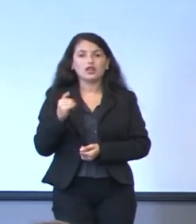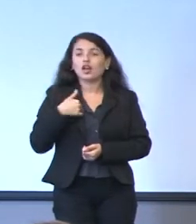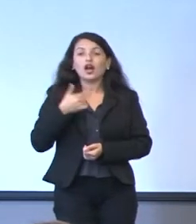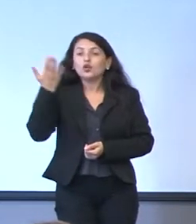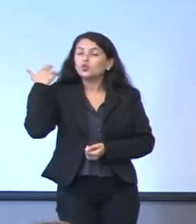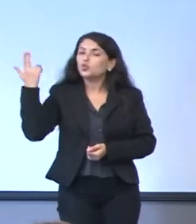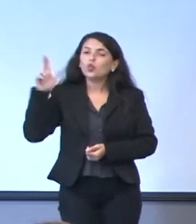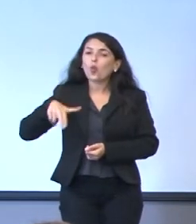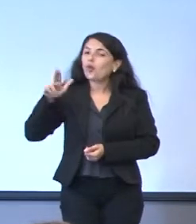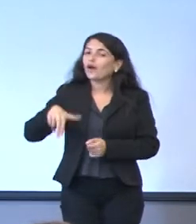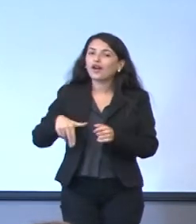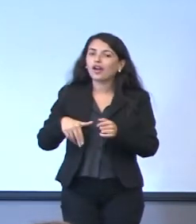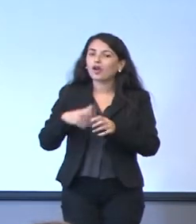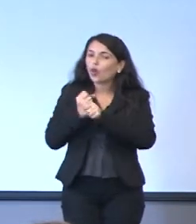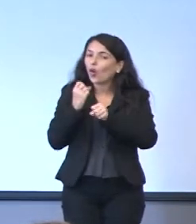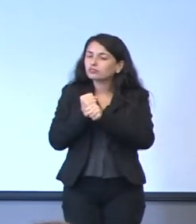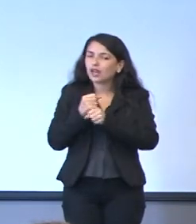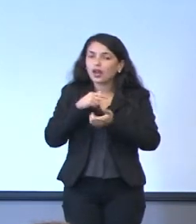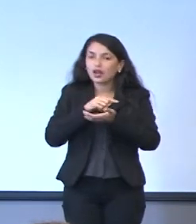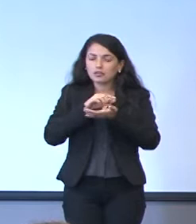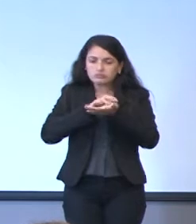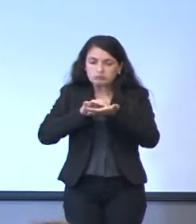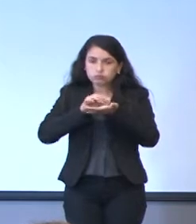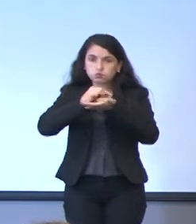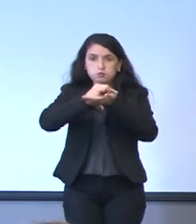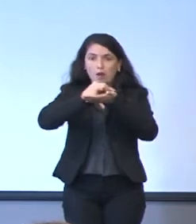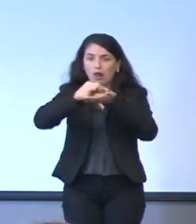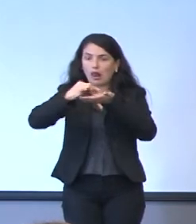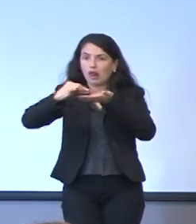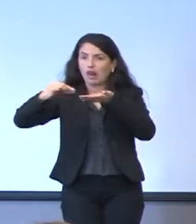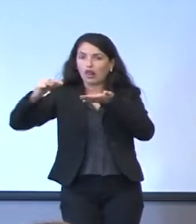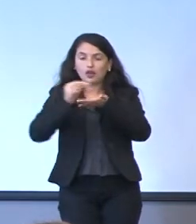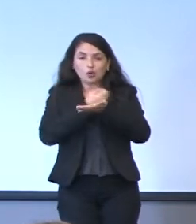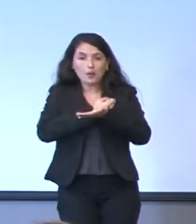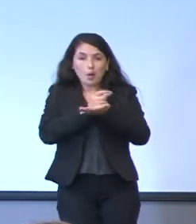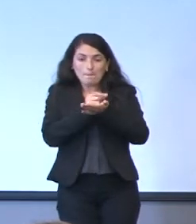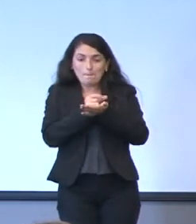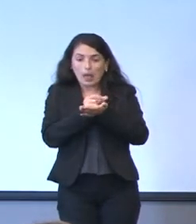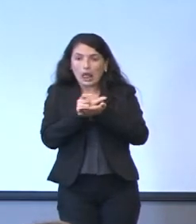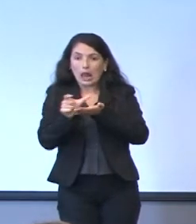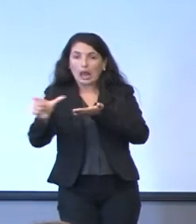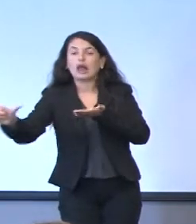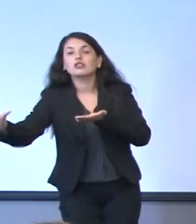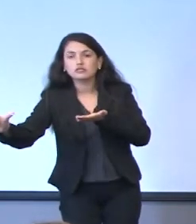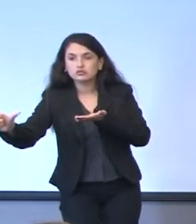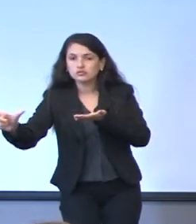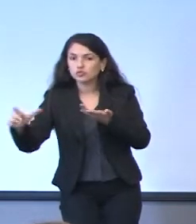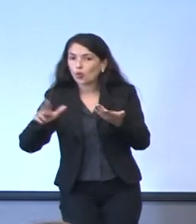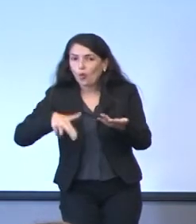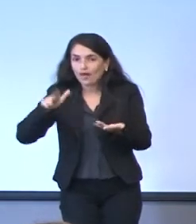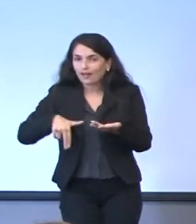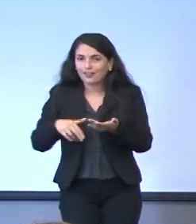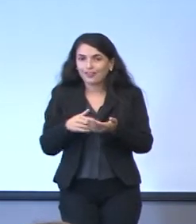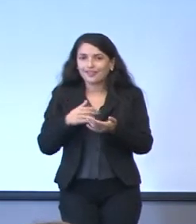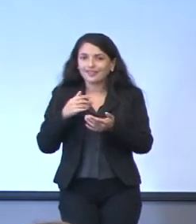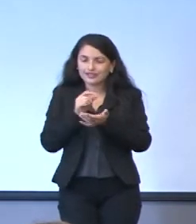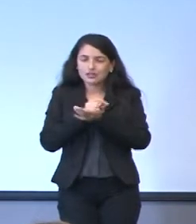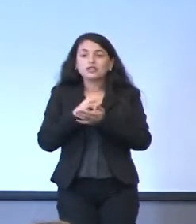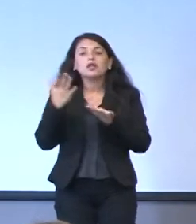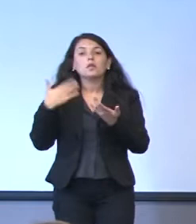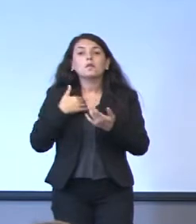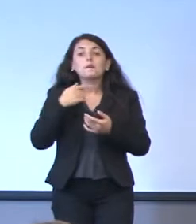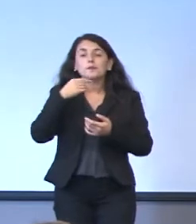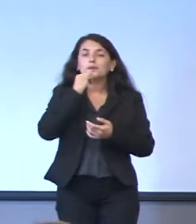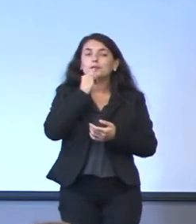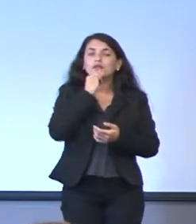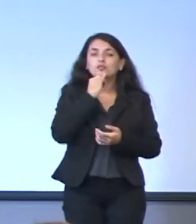Eu nunca tinha feito um número com esse... E chegou a mais de 1 bilhão. Se a gente pensar em